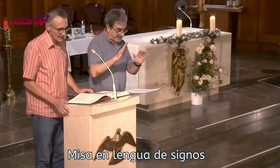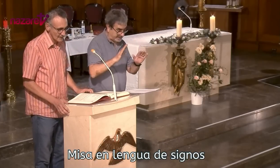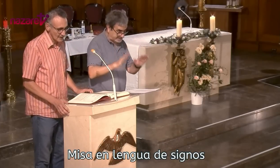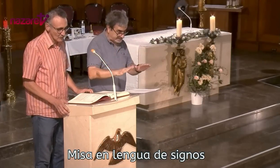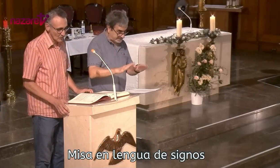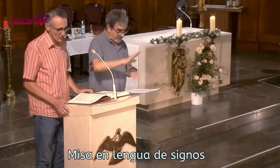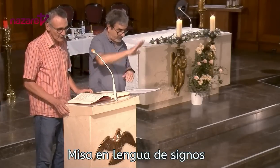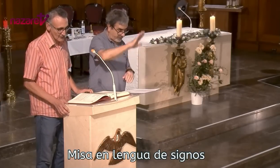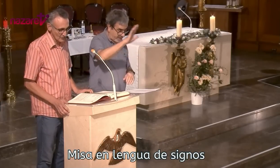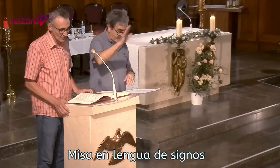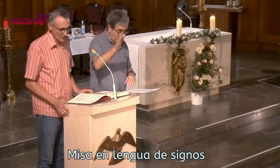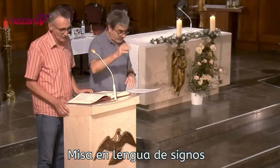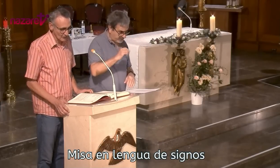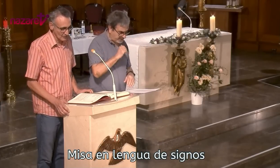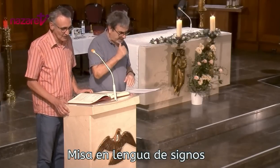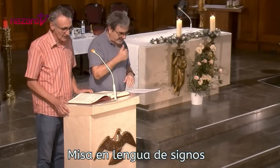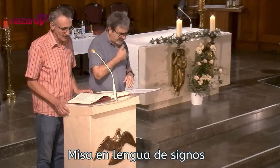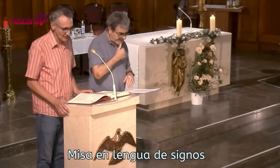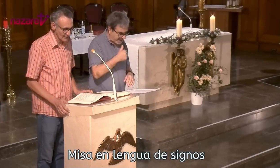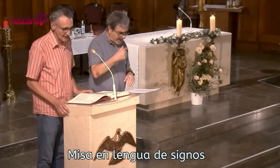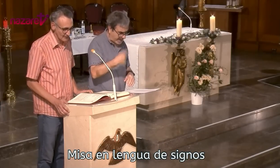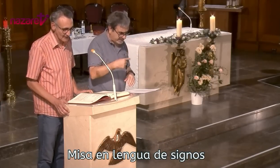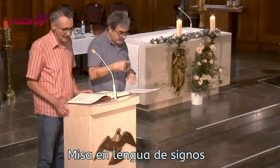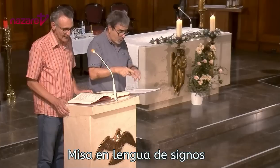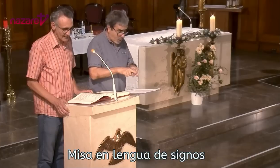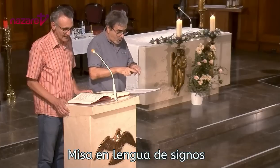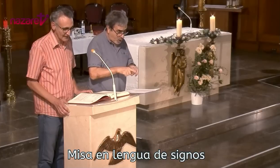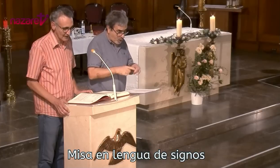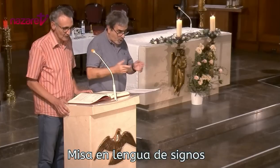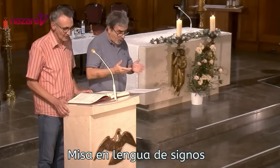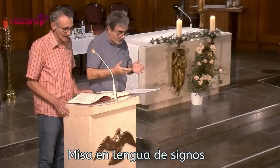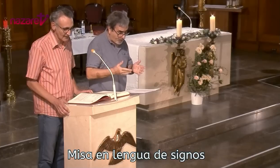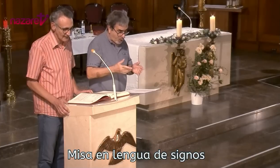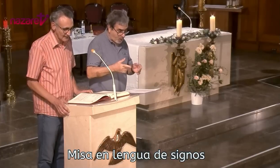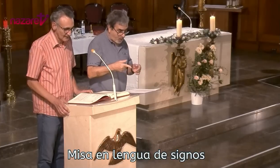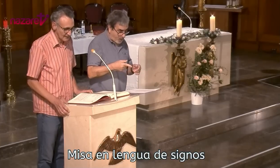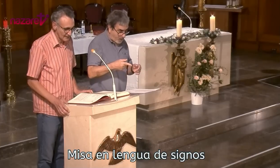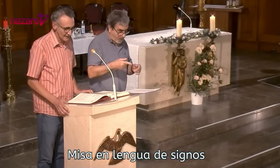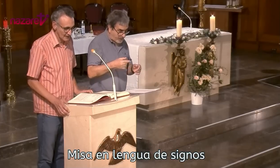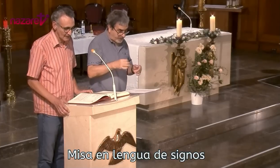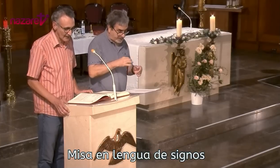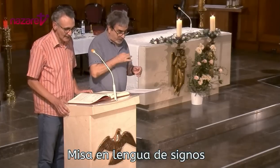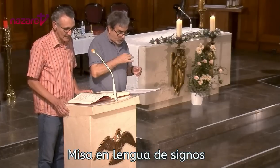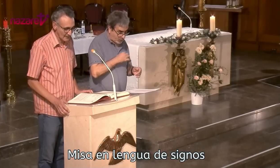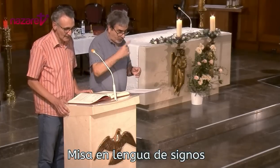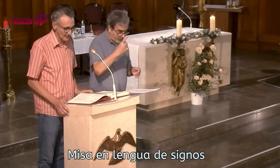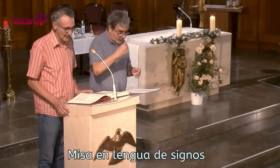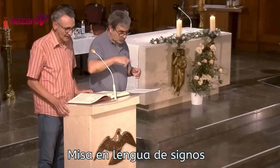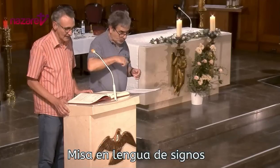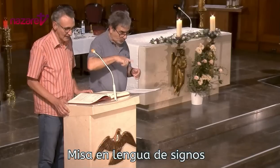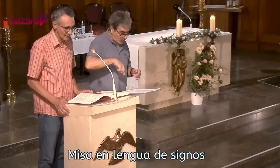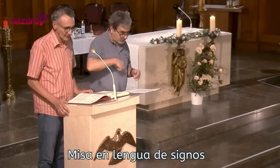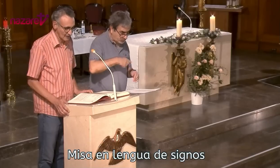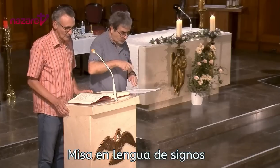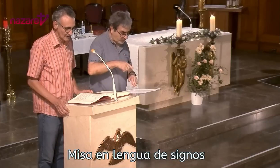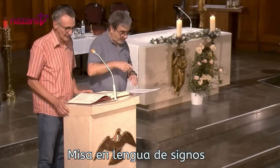¿Quién como el Señor, Dios nuestro, que habita en las alturas y se abaja para mirar al cielo y a la